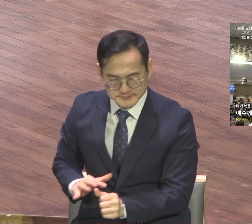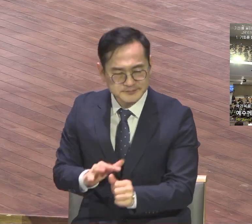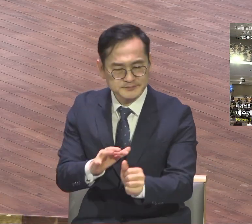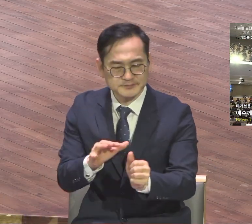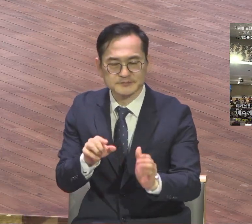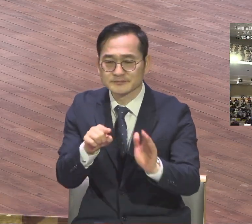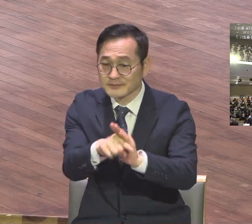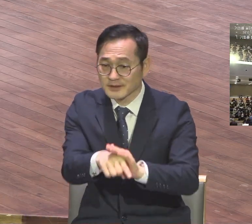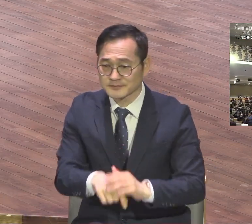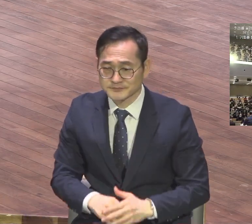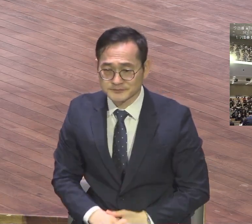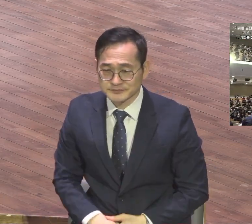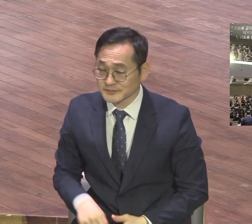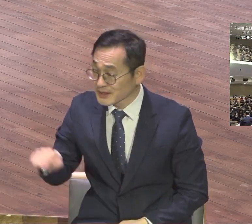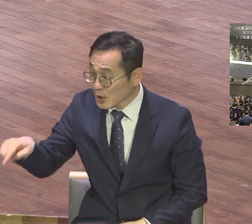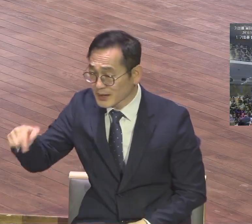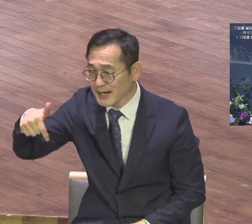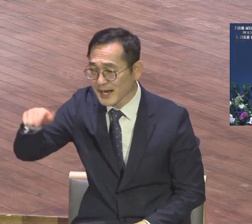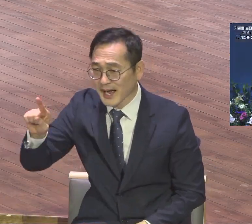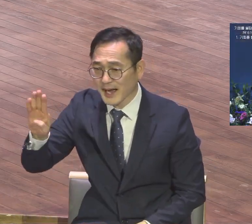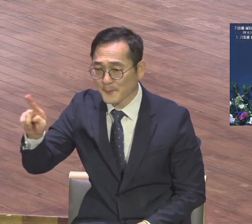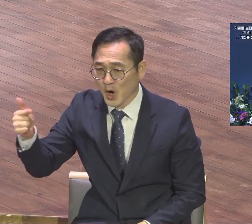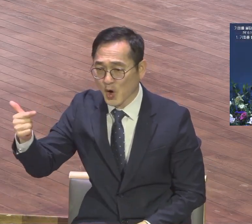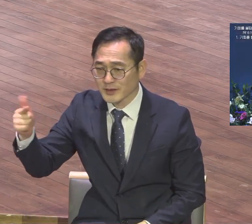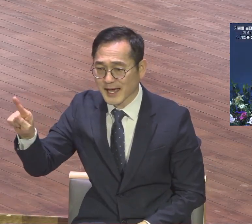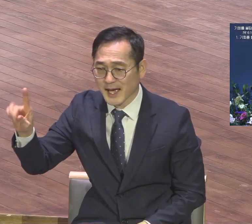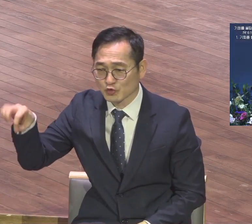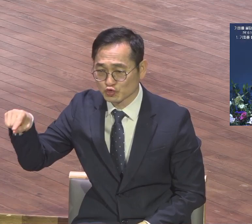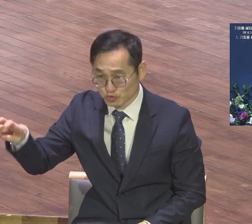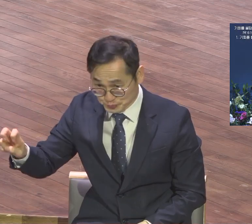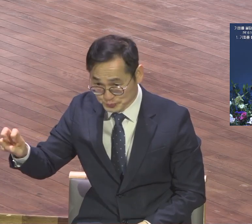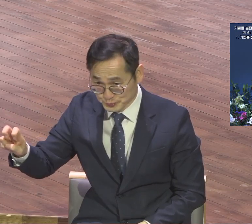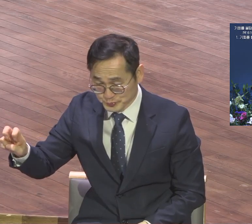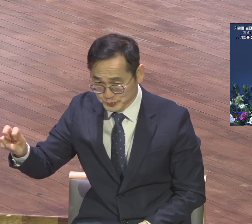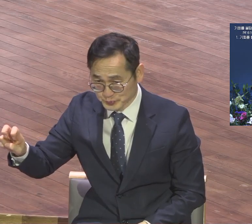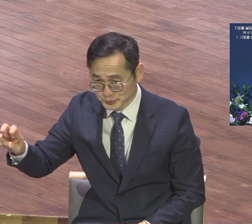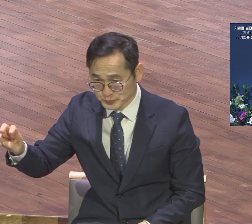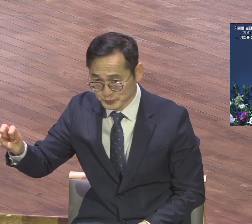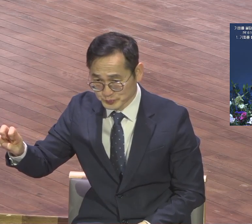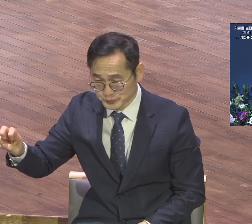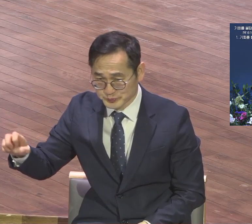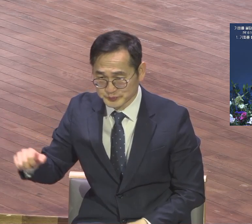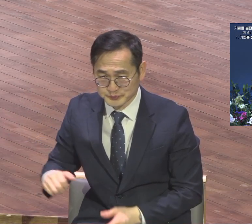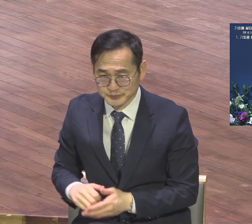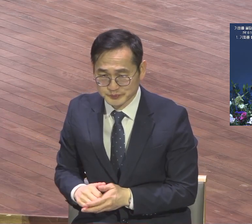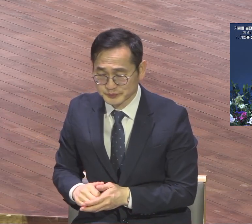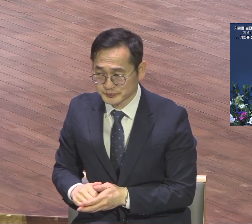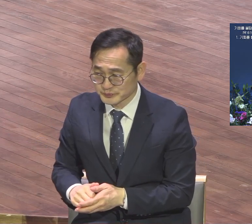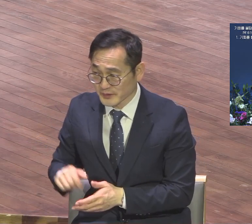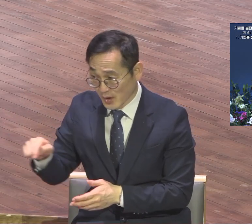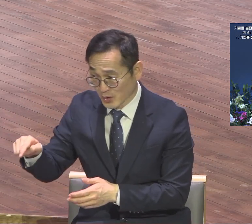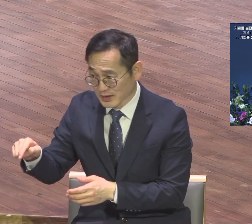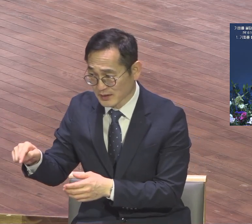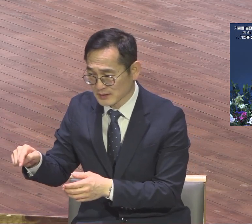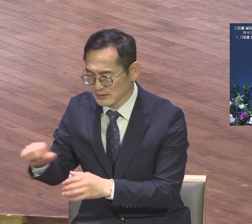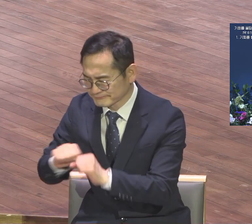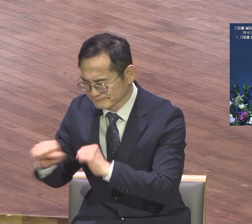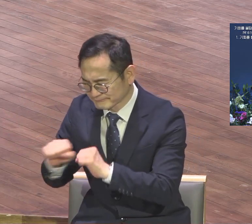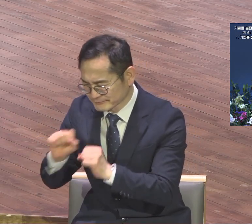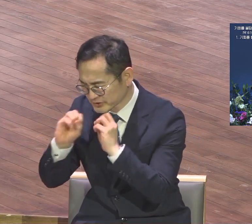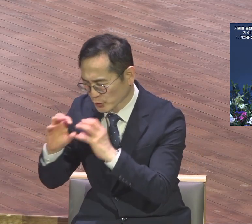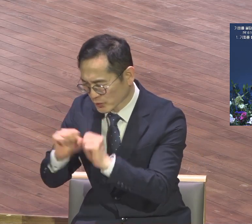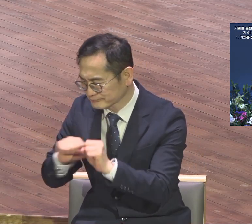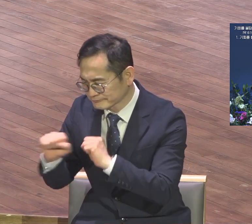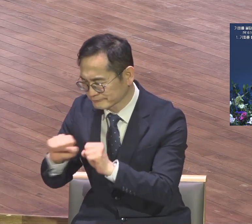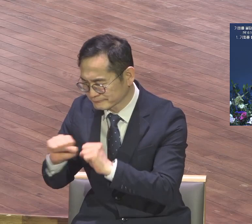자, 여기서 거기는 가브나움이지요. 예수님께서는 갈릴리 지역의 중심 도시 이 가브나움에서 많은